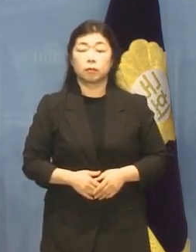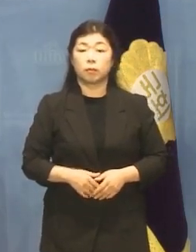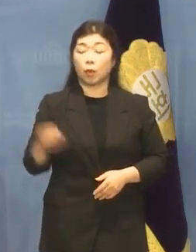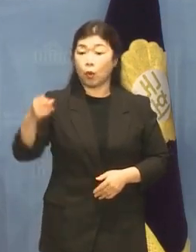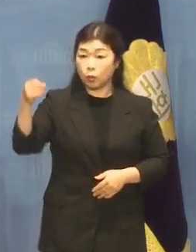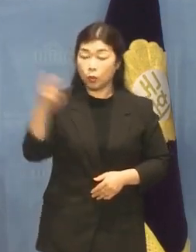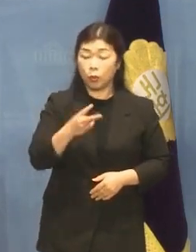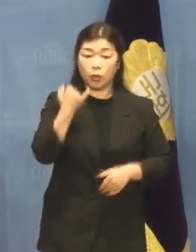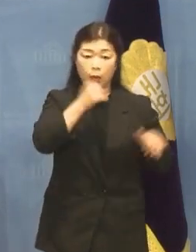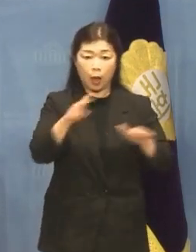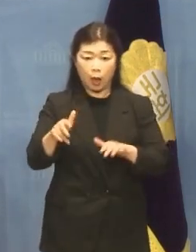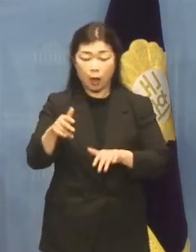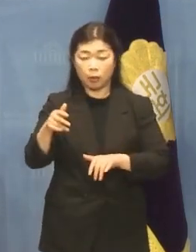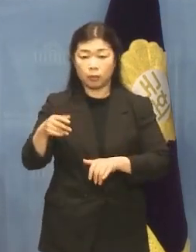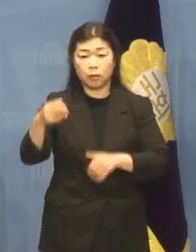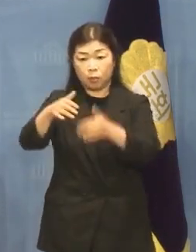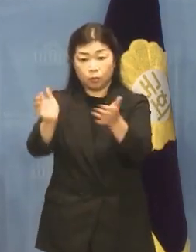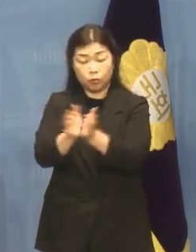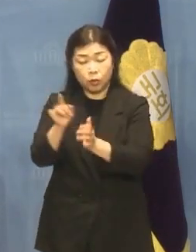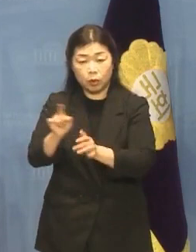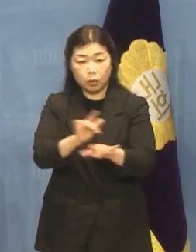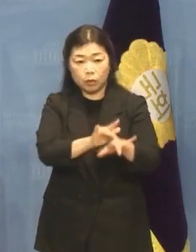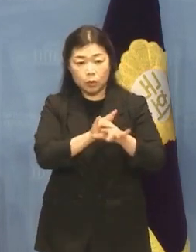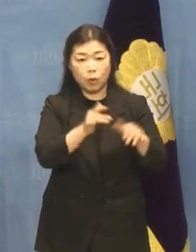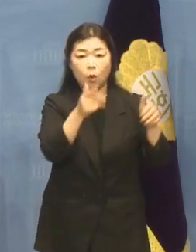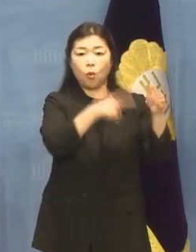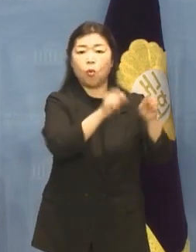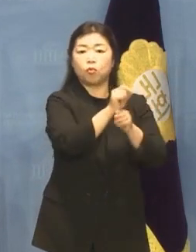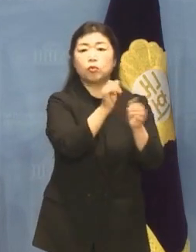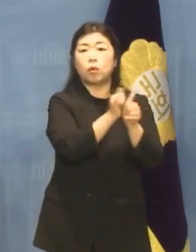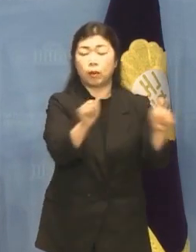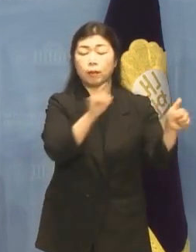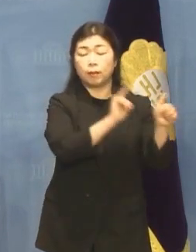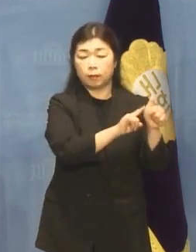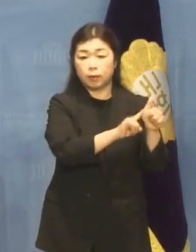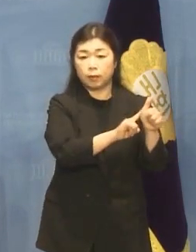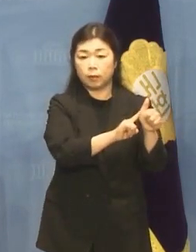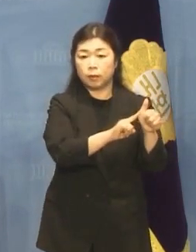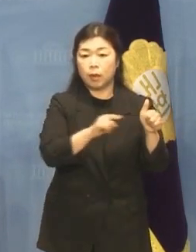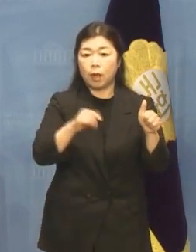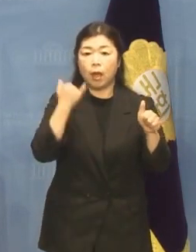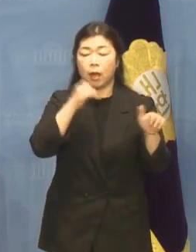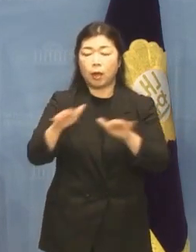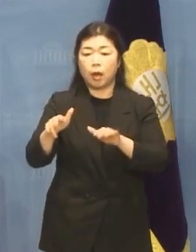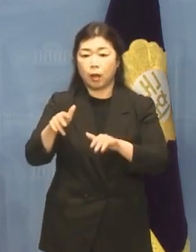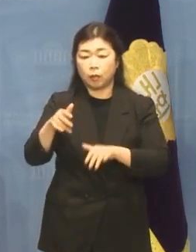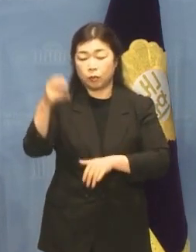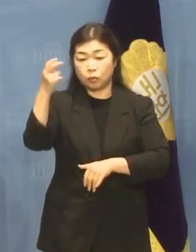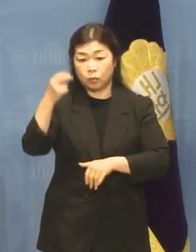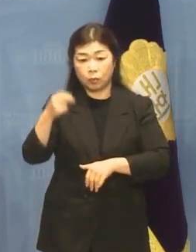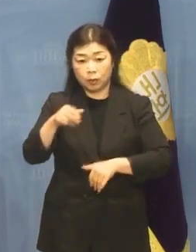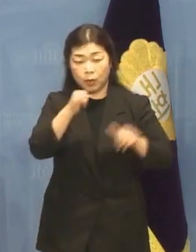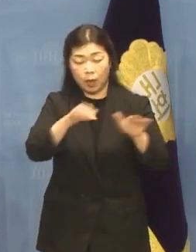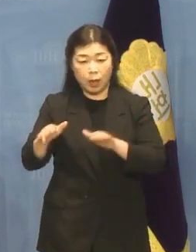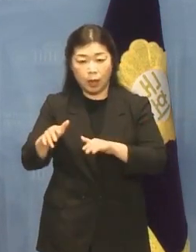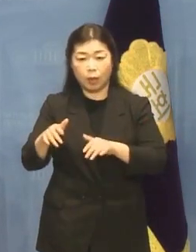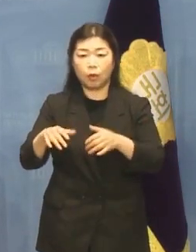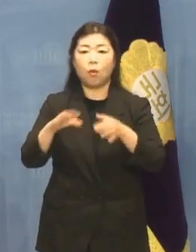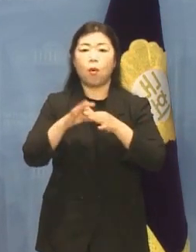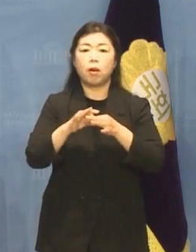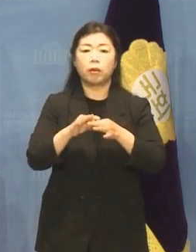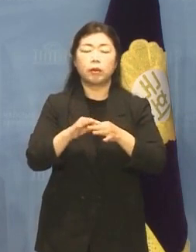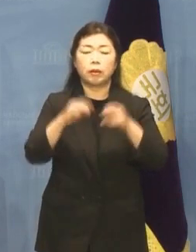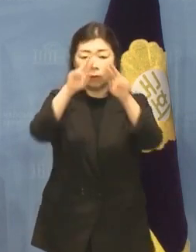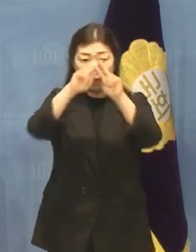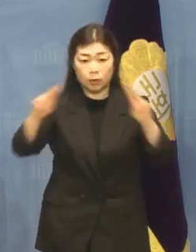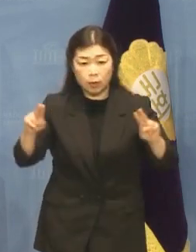또한 해양수산부는 실종 공무원의 해양수산부 장과 관련해 해경청으로부터 이